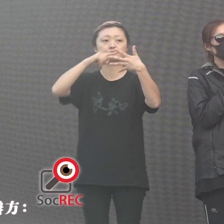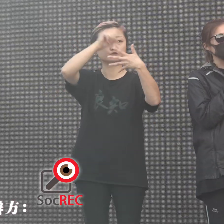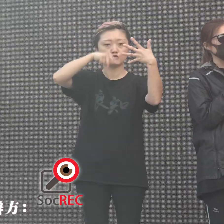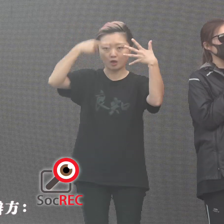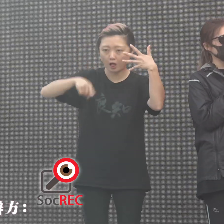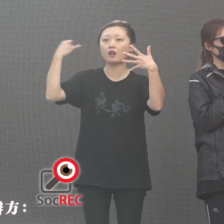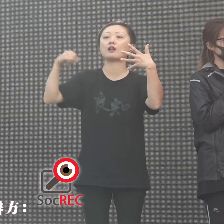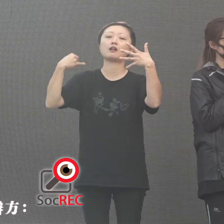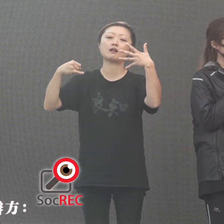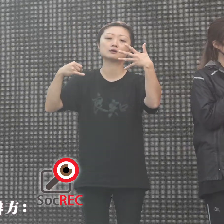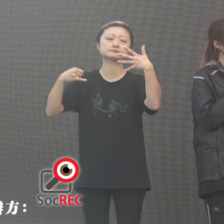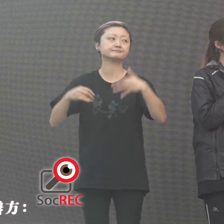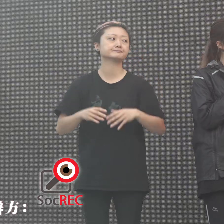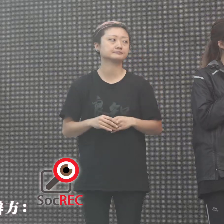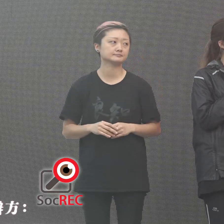Five demands。